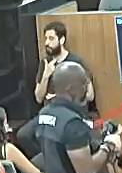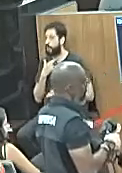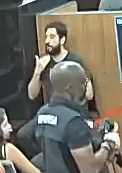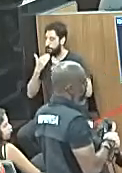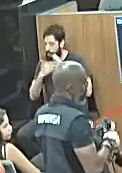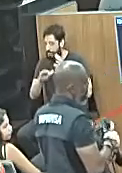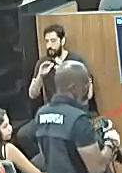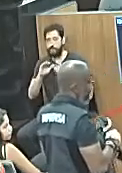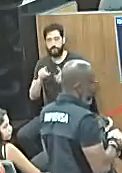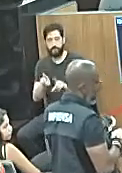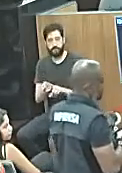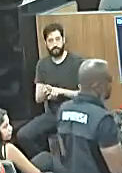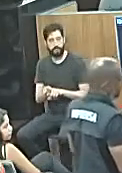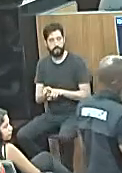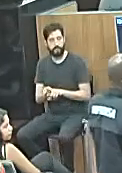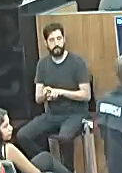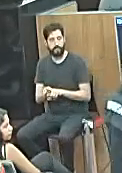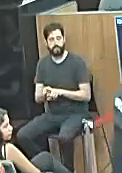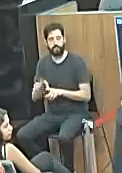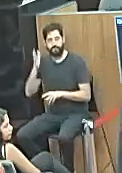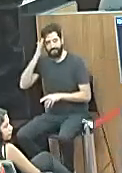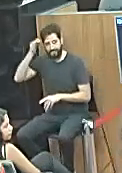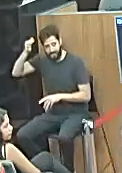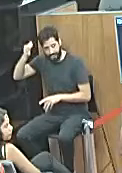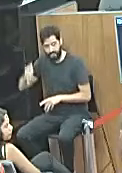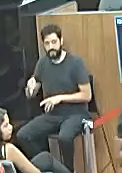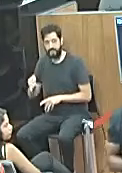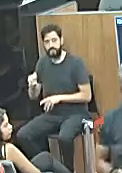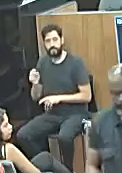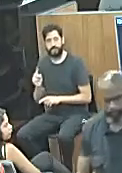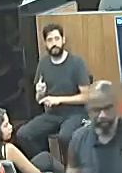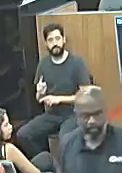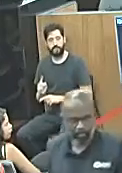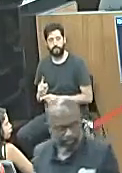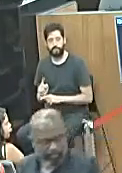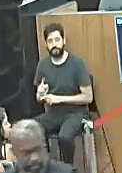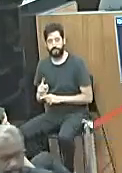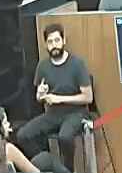mensagem e com certeza ele está